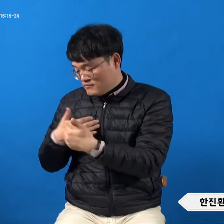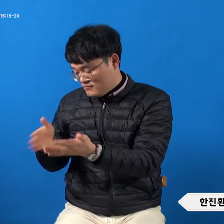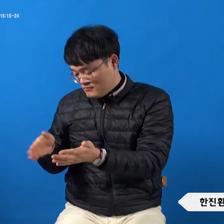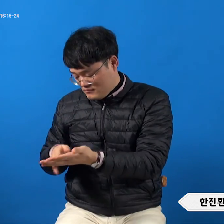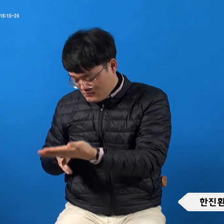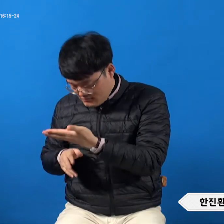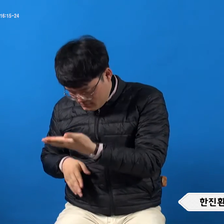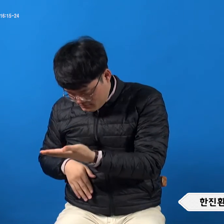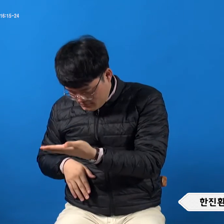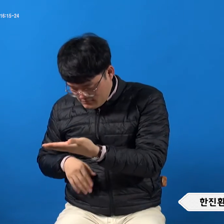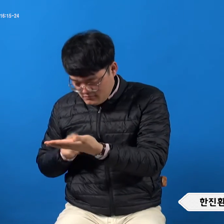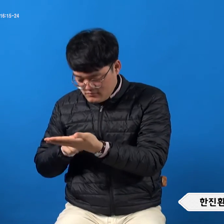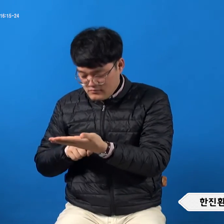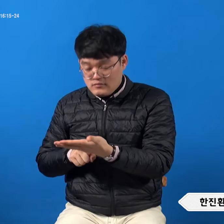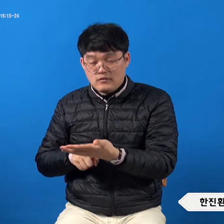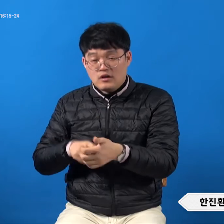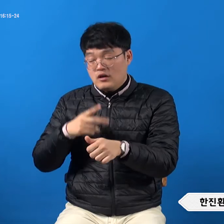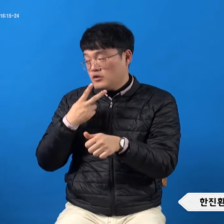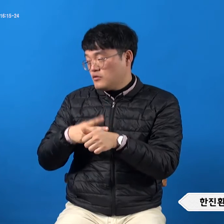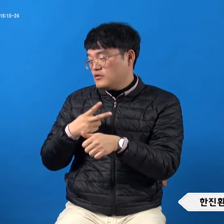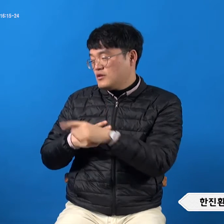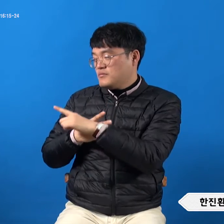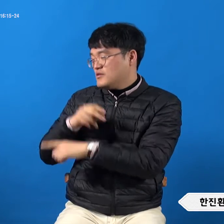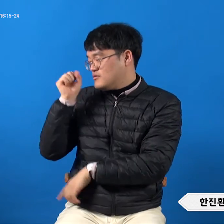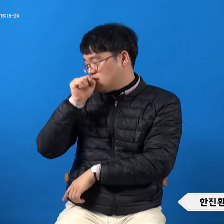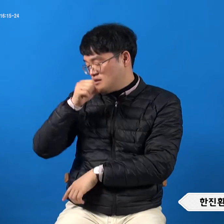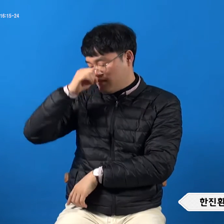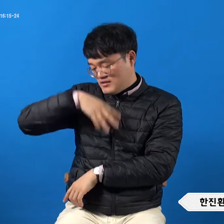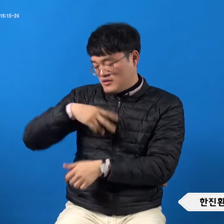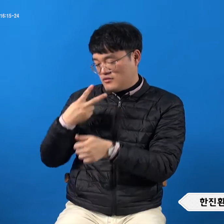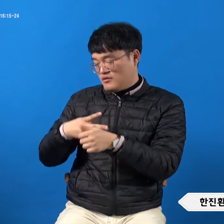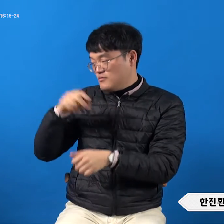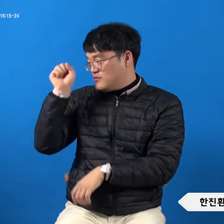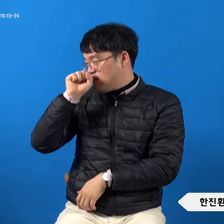짤막하게 한마디가 있었습니다. 교수님이 좋아요, 그냥.